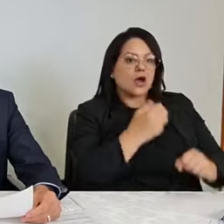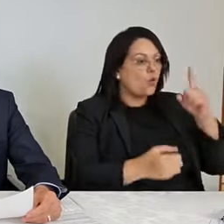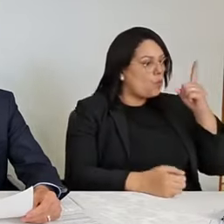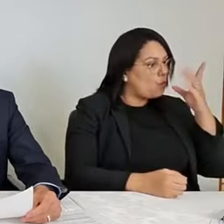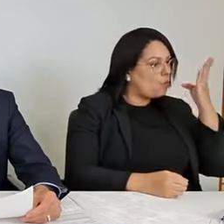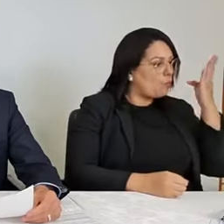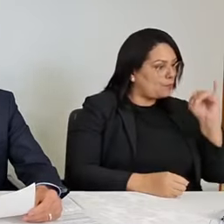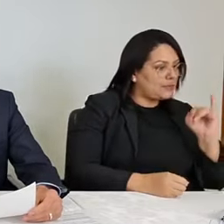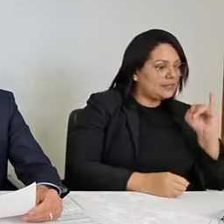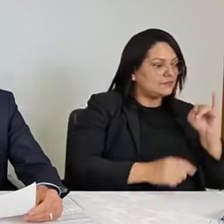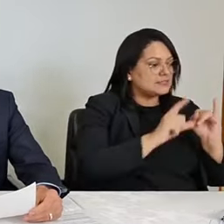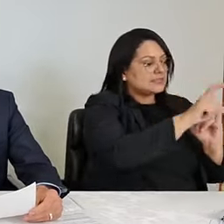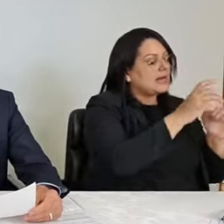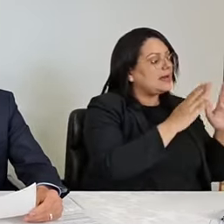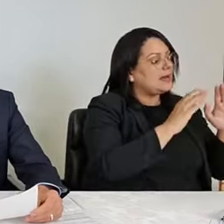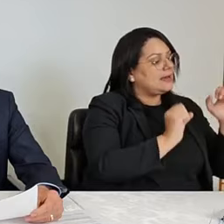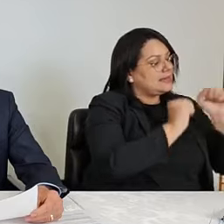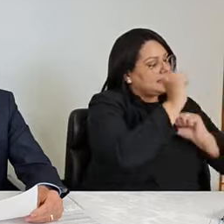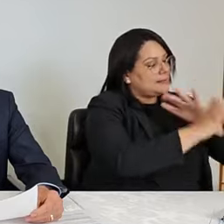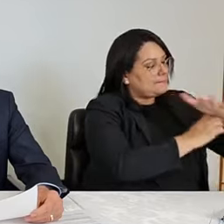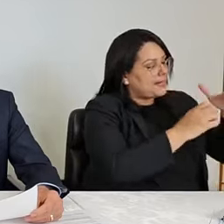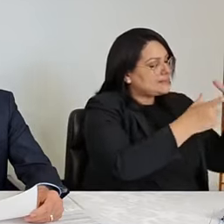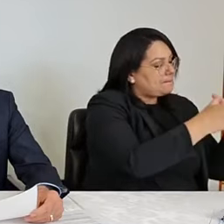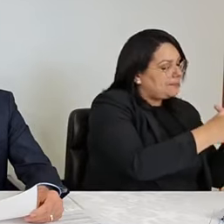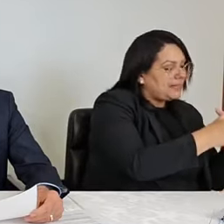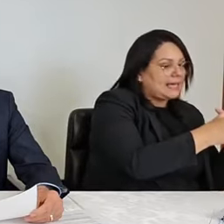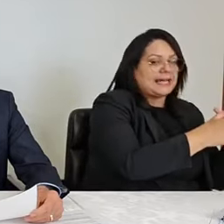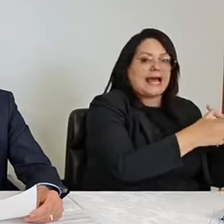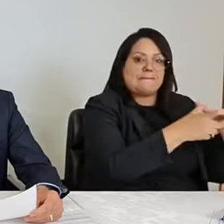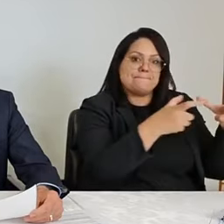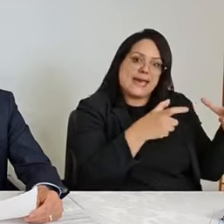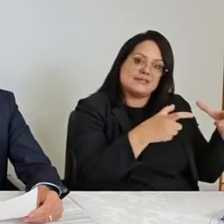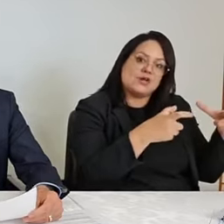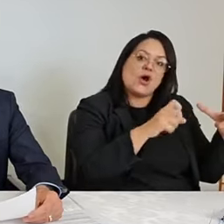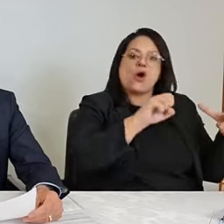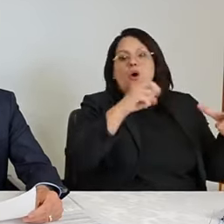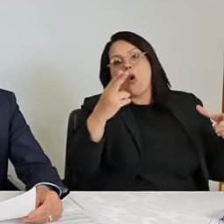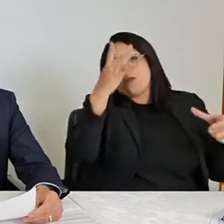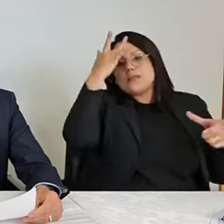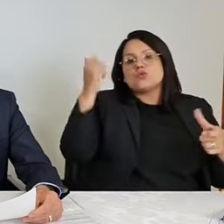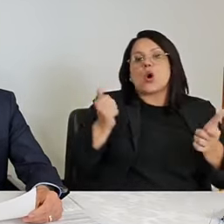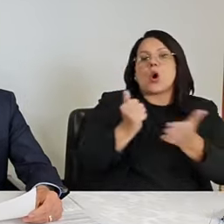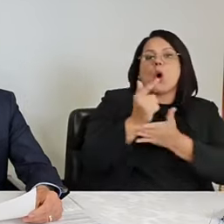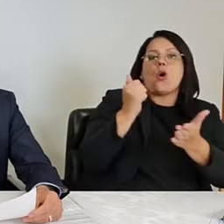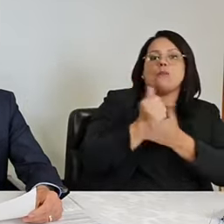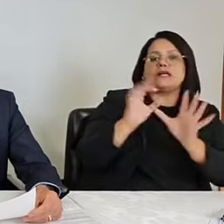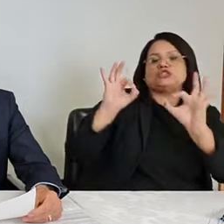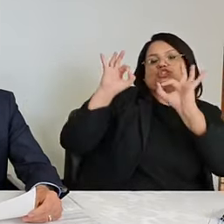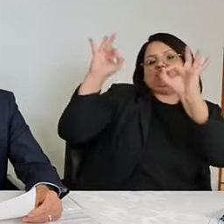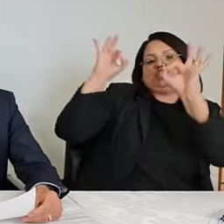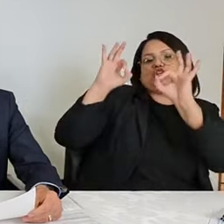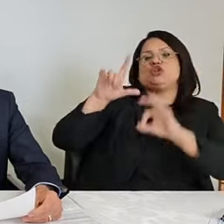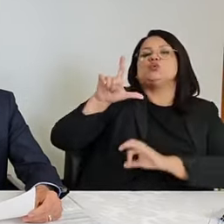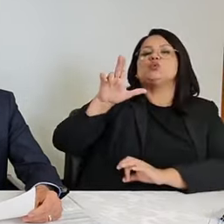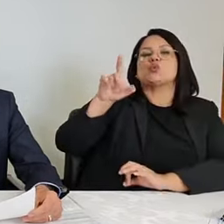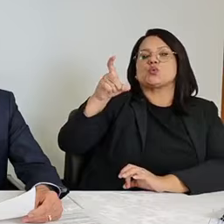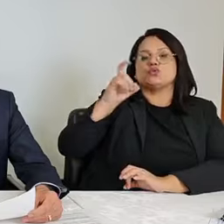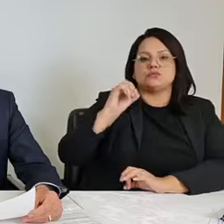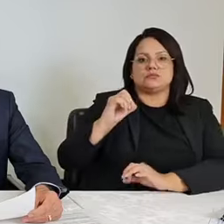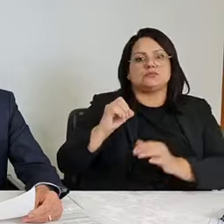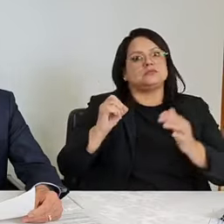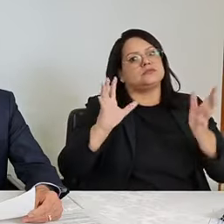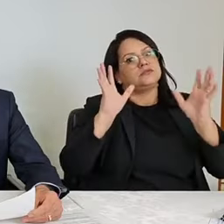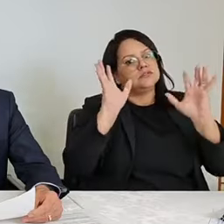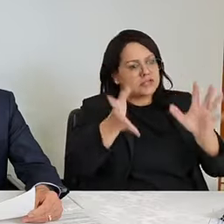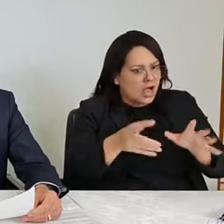subsídio para micro, pequeno e médio empresário, para os nossos heróis nacionais ou para as pessoas comprarem artigo de luxo? Então, foi como o senhor falou, aprovado em Congresso,